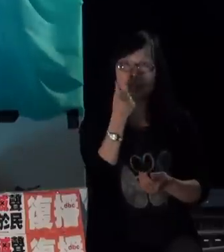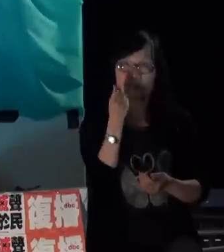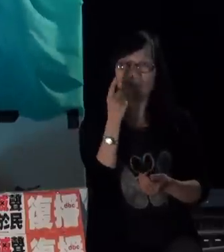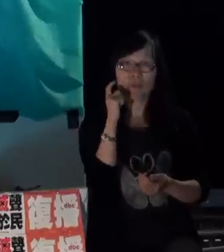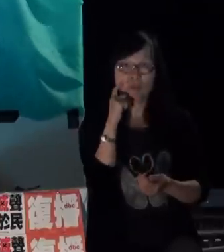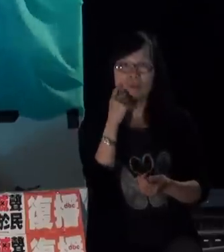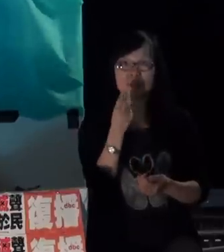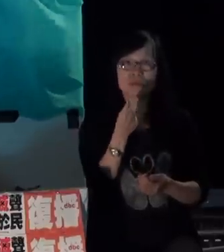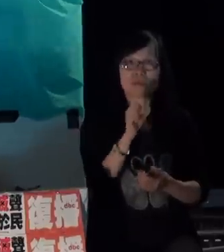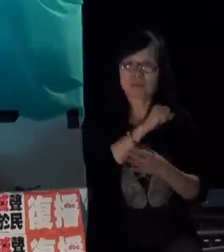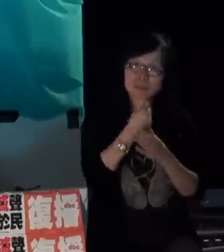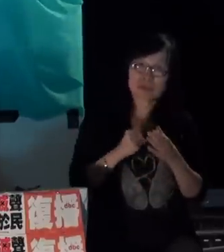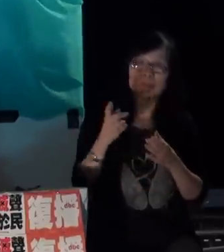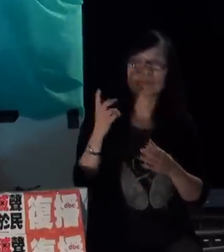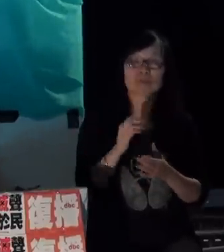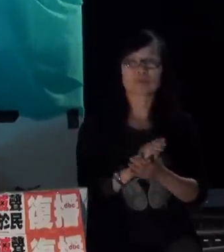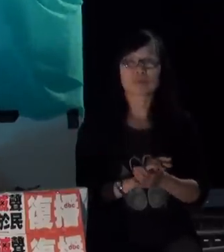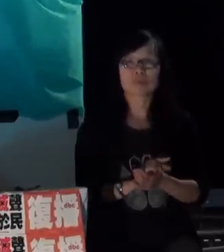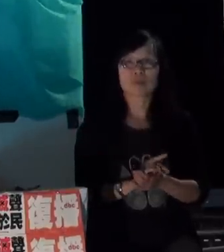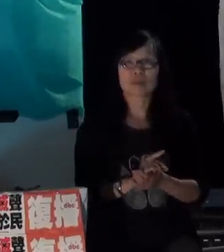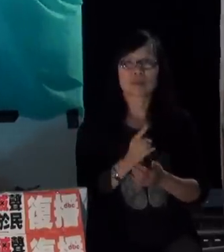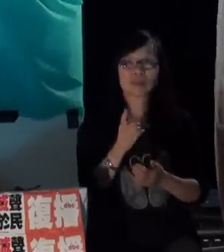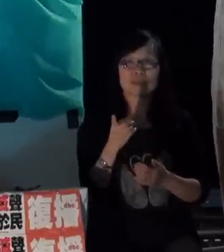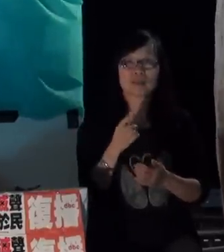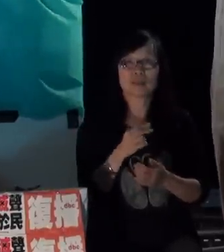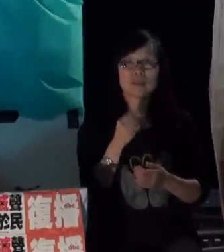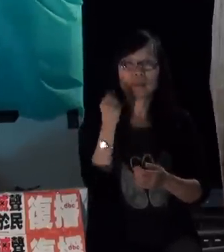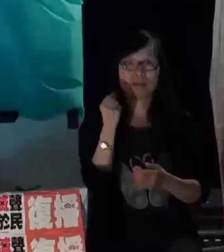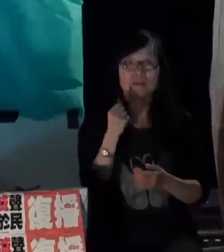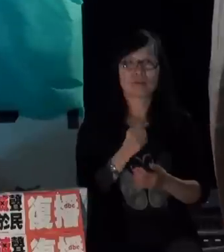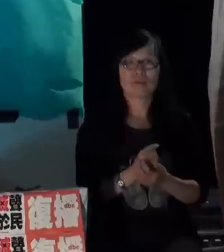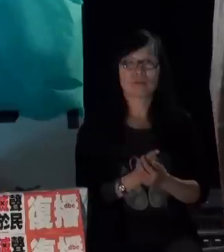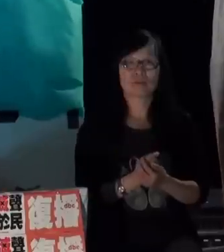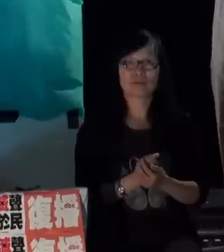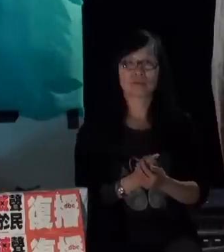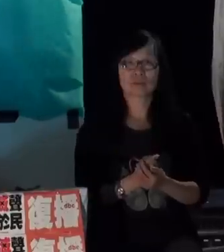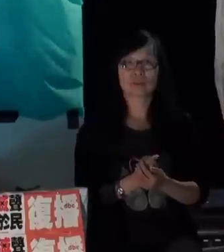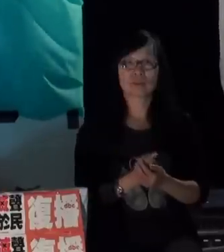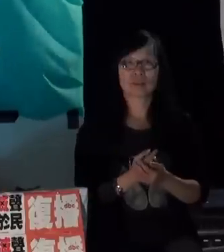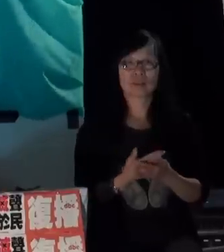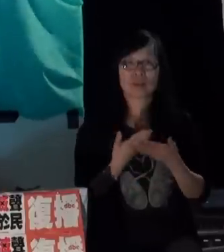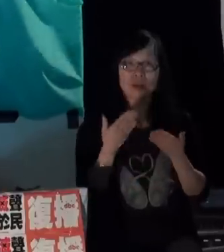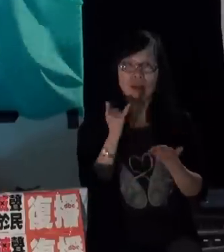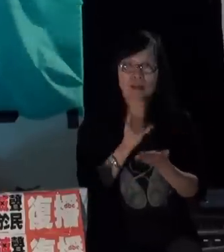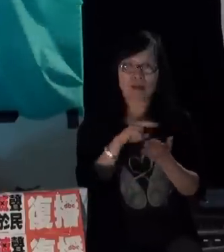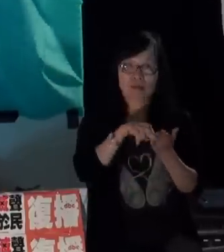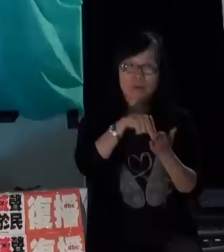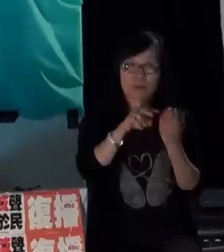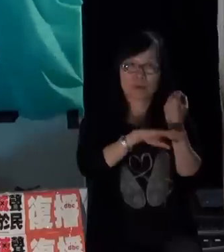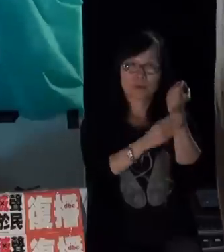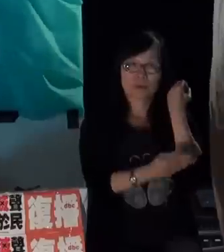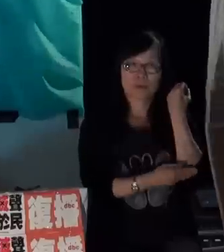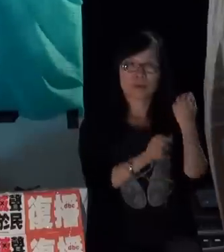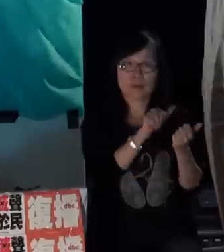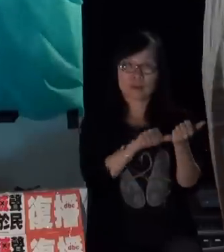要？ 你唔過我就唔追數。 通常就屎多砂糖少，係嘛？即係我哋立法會嘅議員，有好多人